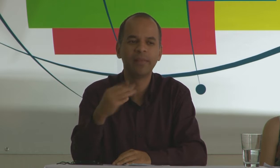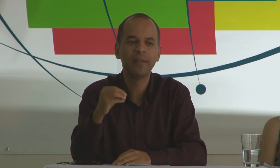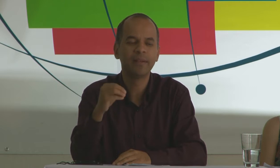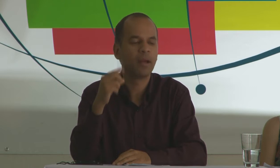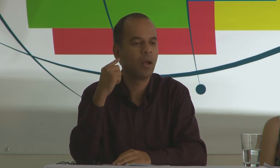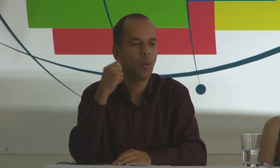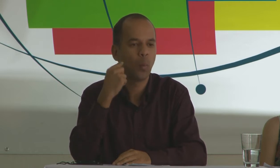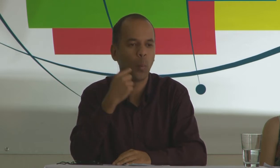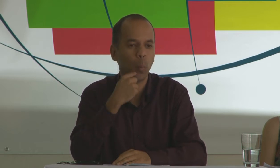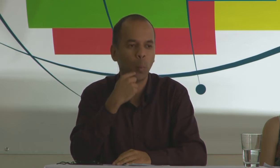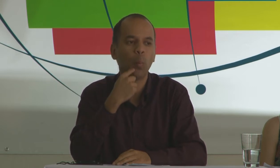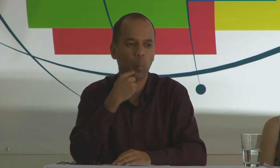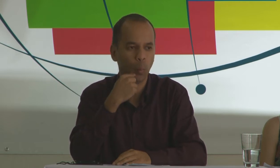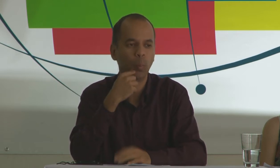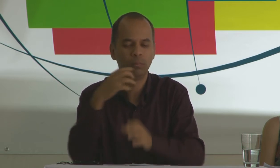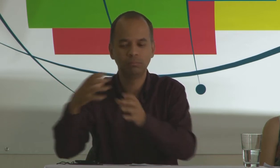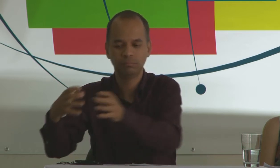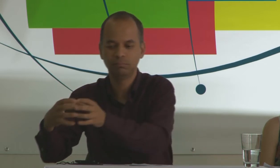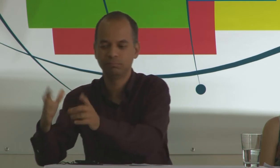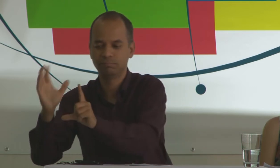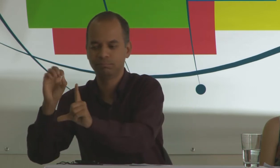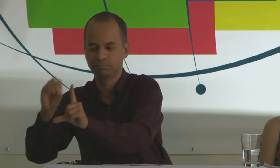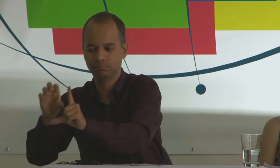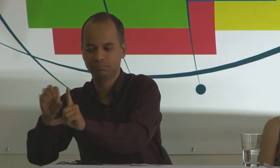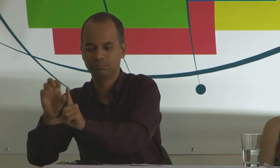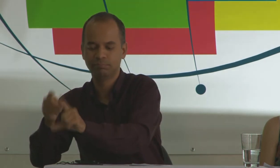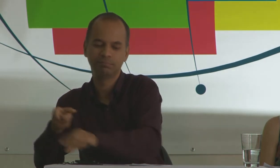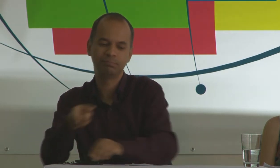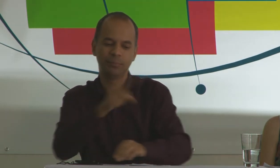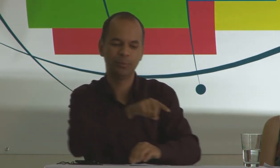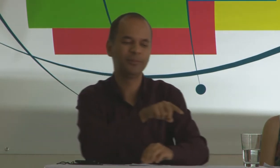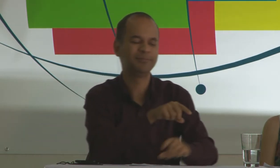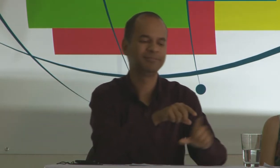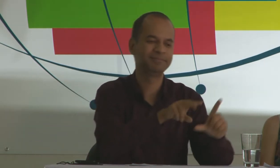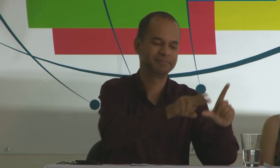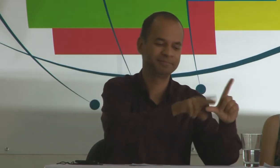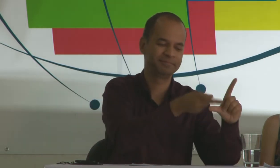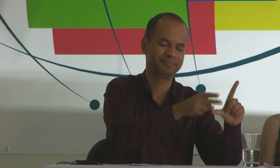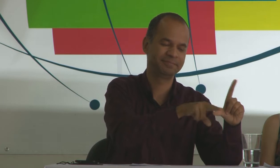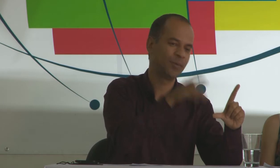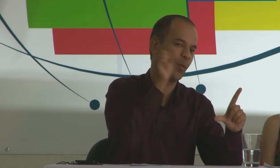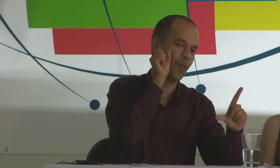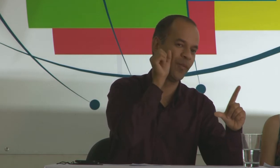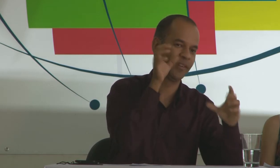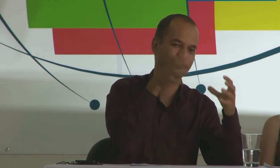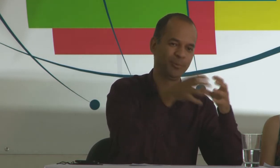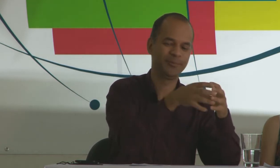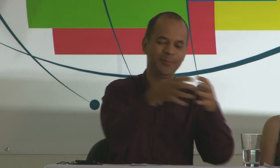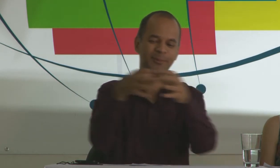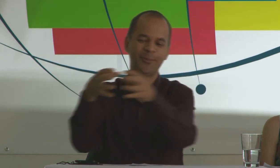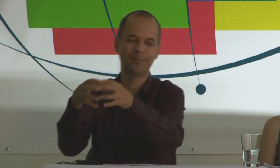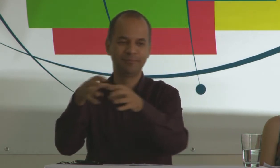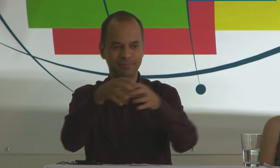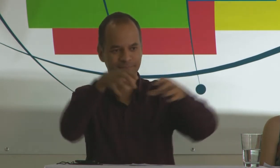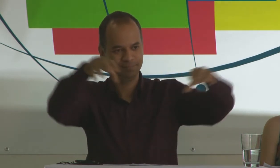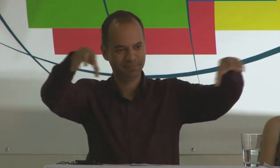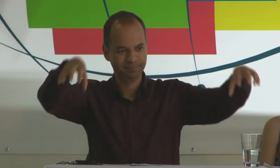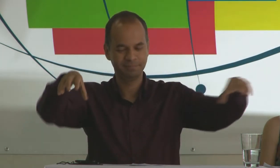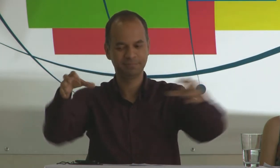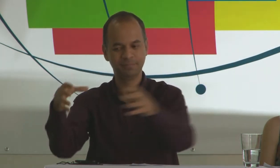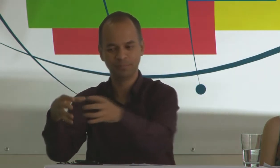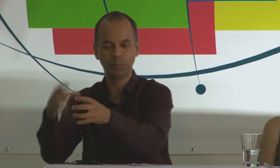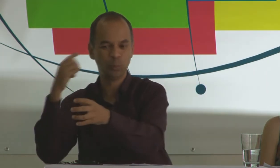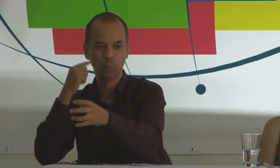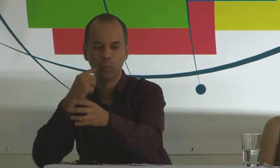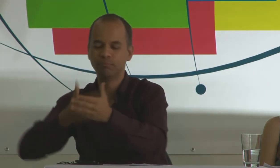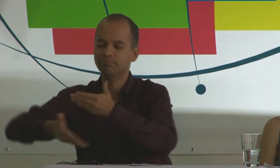vi tinha um grupo de 30 alunos surdos tentando uma graduação do vestibular na língua própria. Então tinha duas turmas, a gente